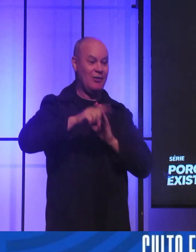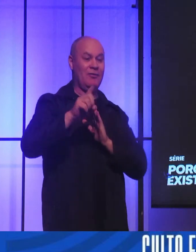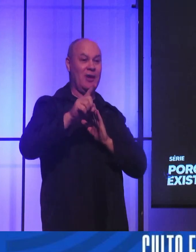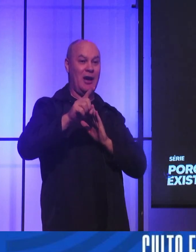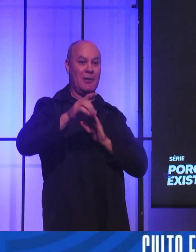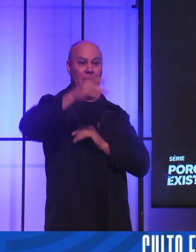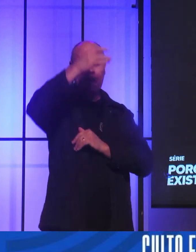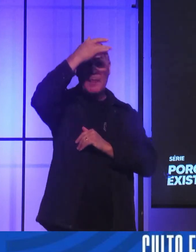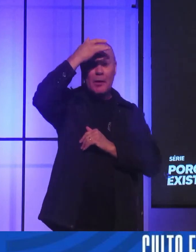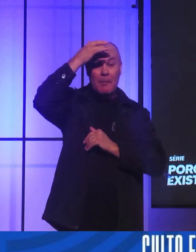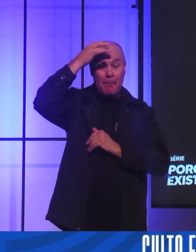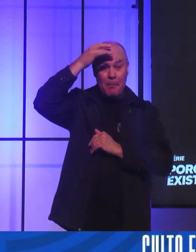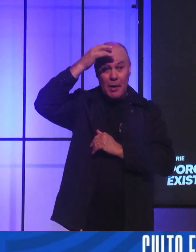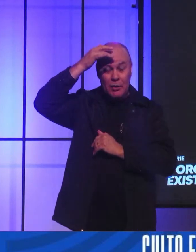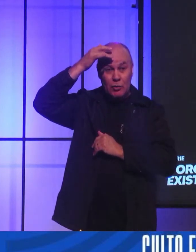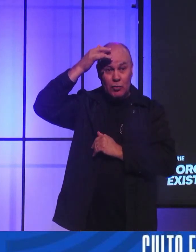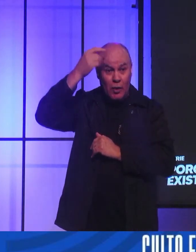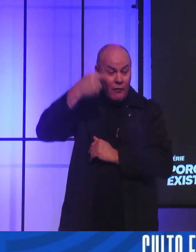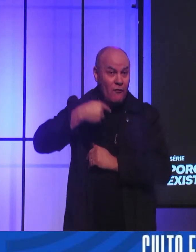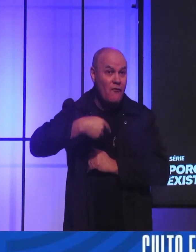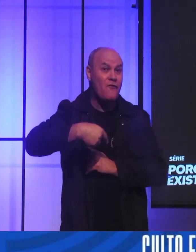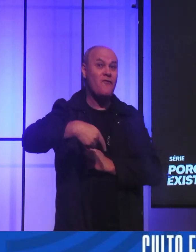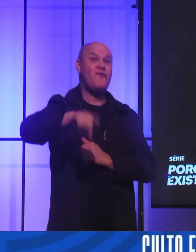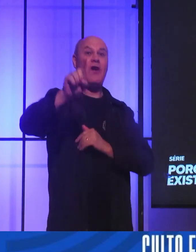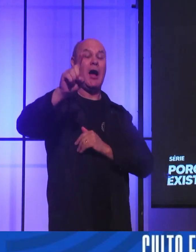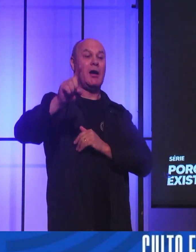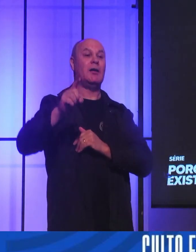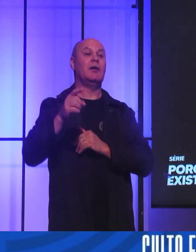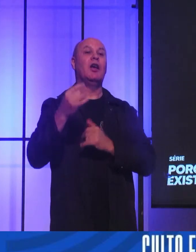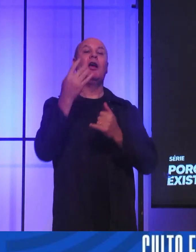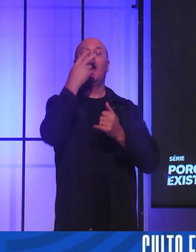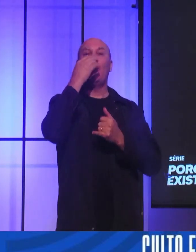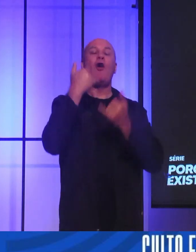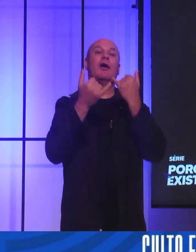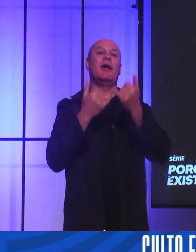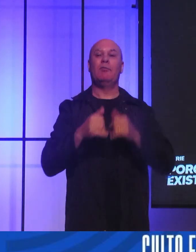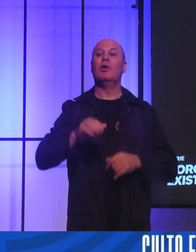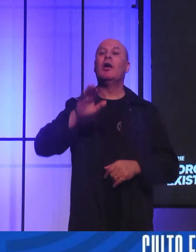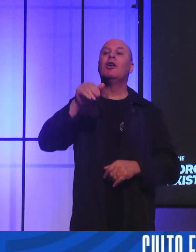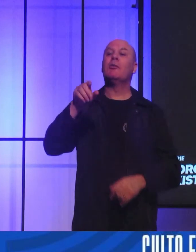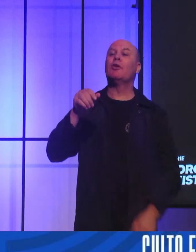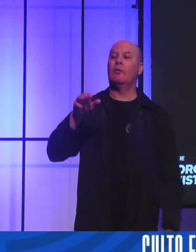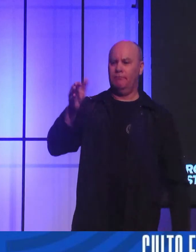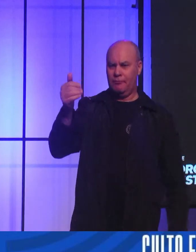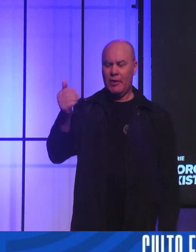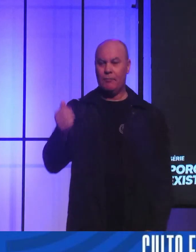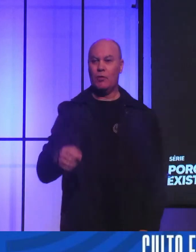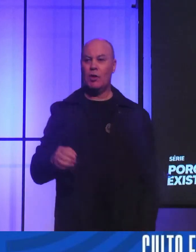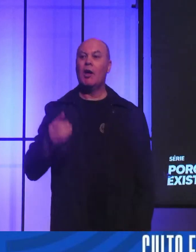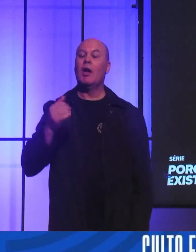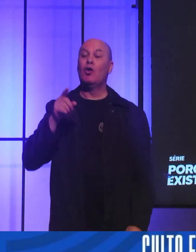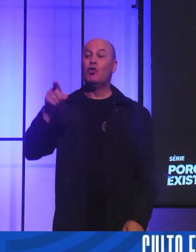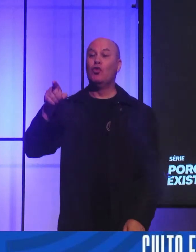enviado numa missão, alguém que a gente chama e diz: ô fulano, vem cá e eu quero que você faça isso, eu quero que você leve isso,